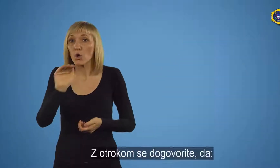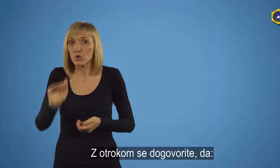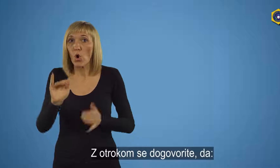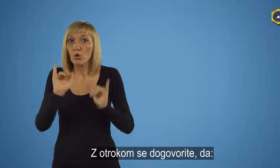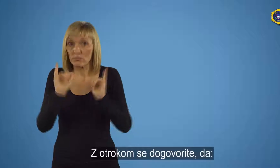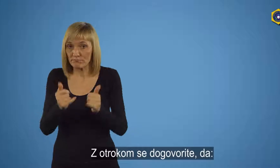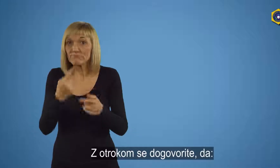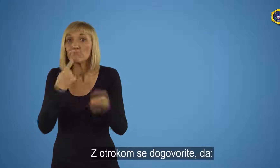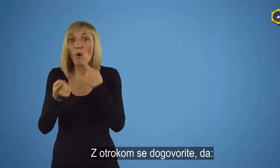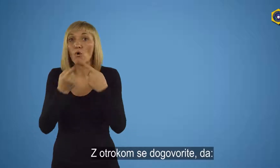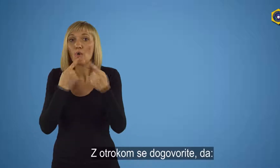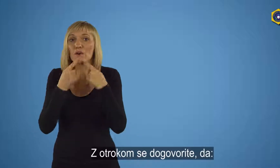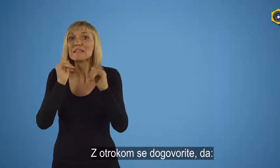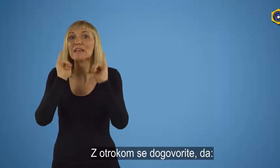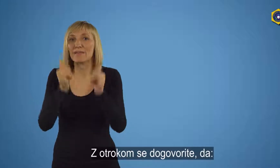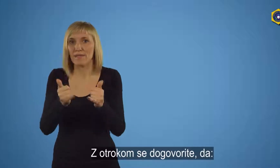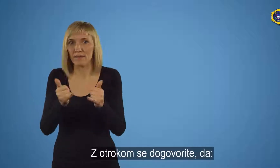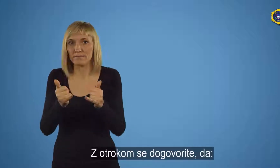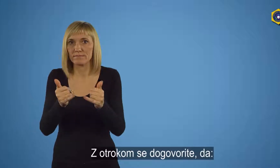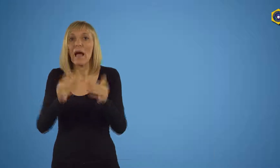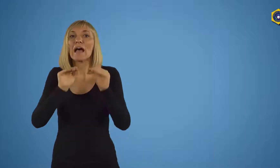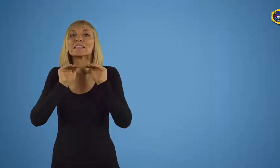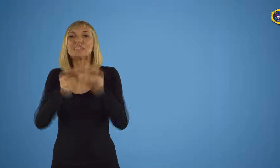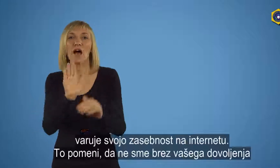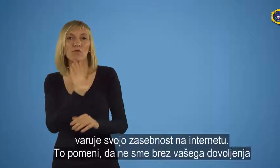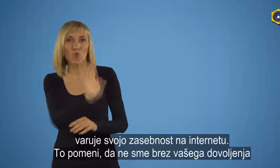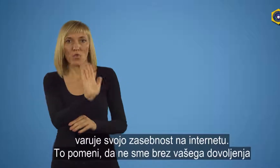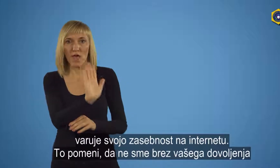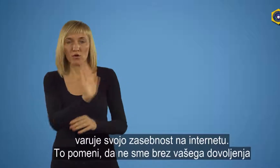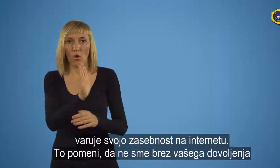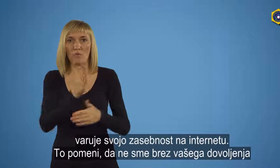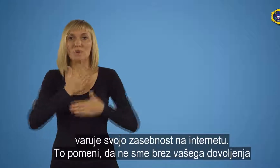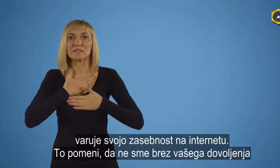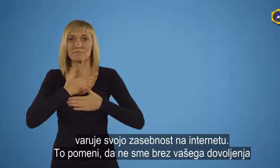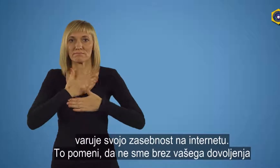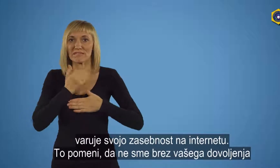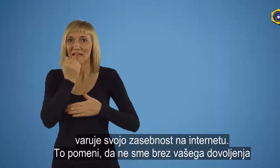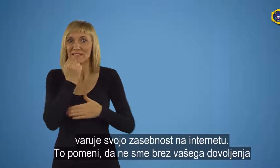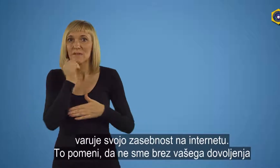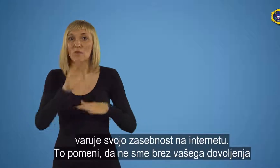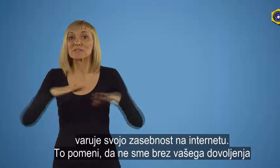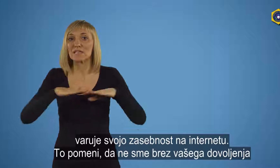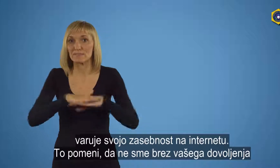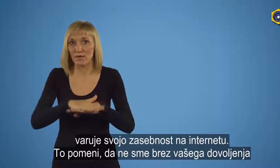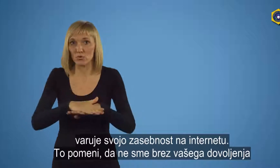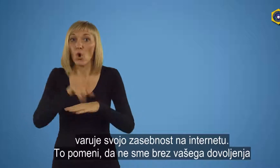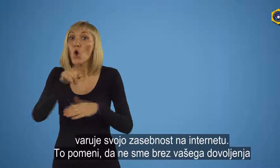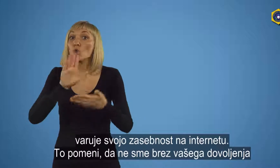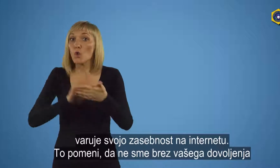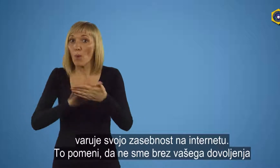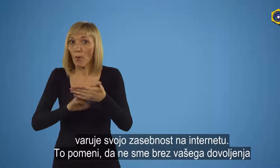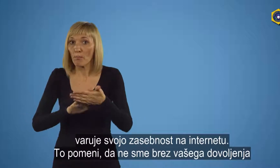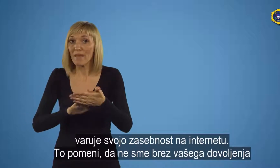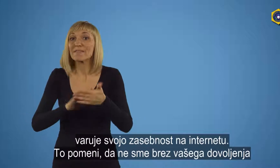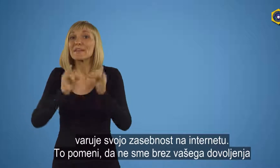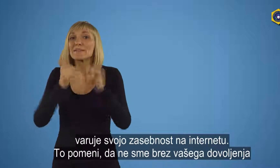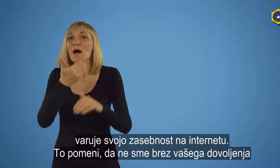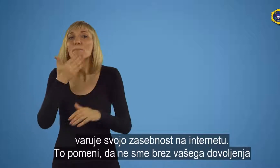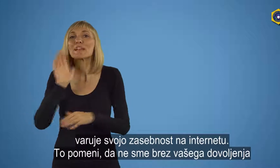Z otrokom se dogovorite, da varuje svojo zasebnost na internetu. To pomeni, da ne sme